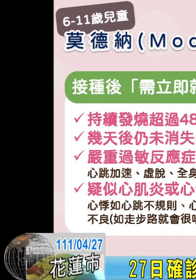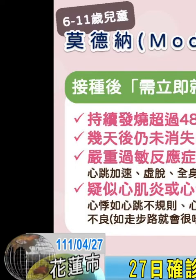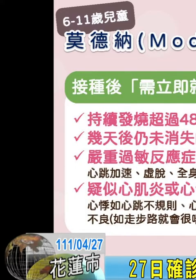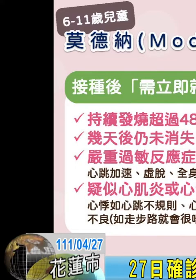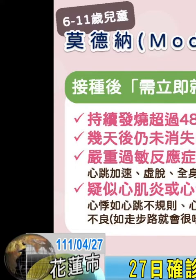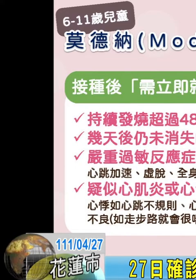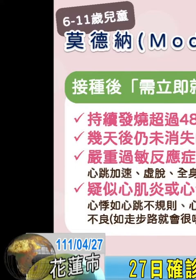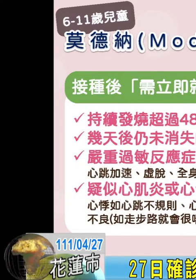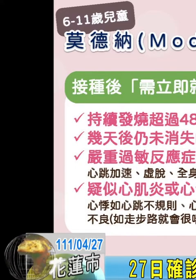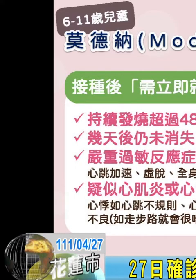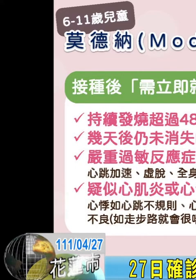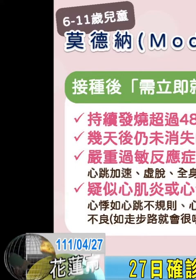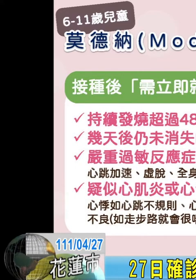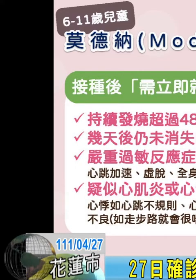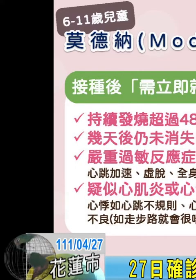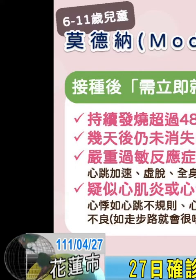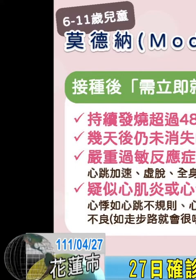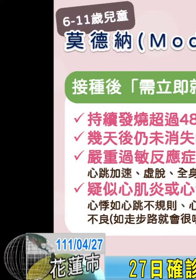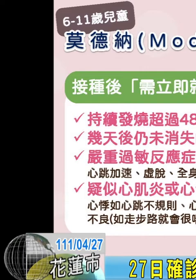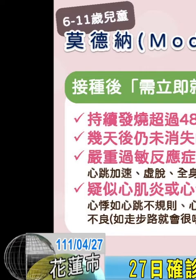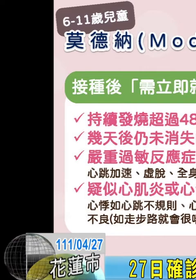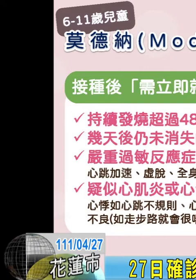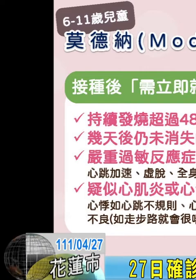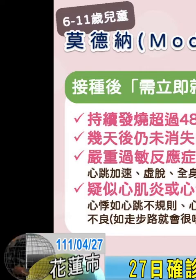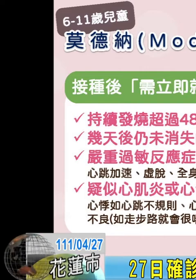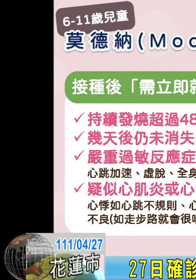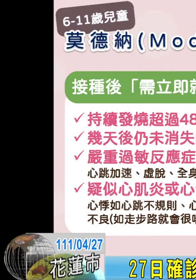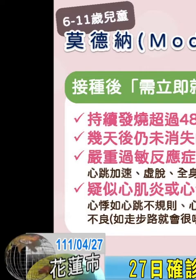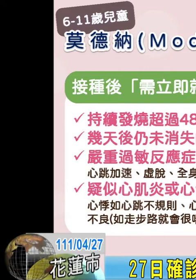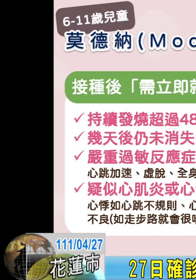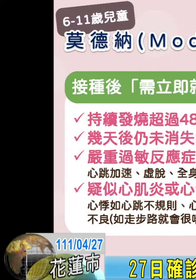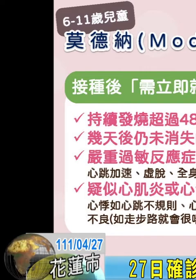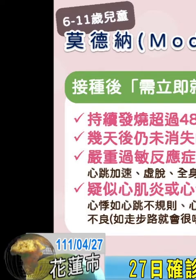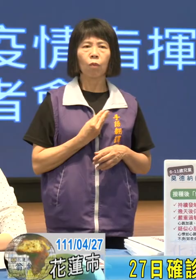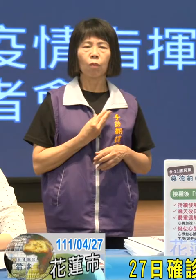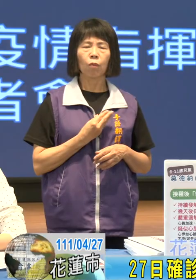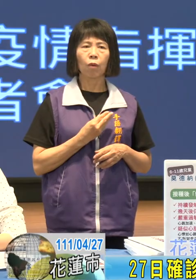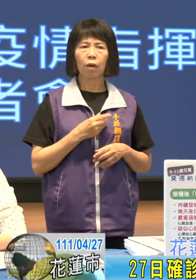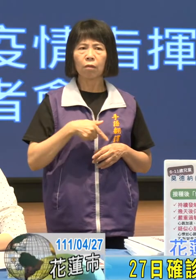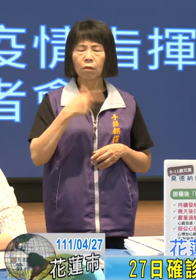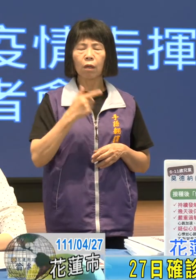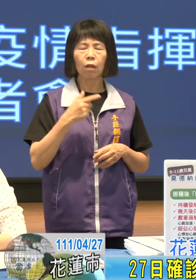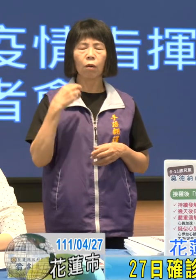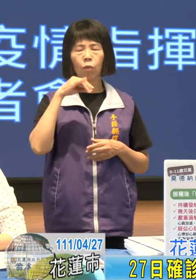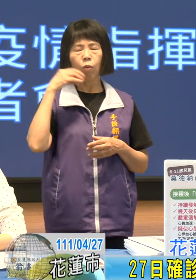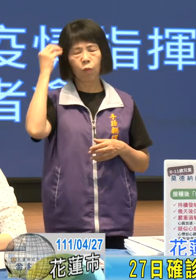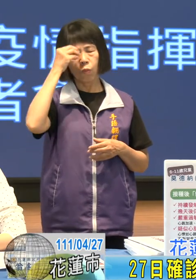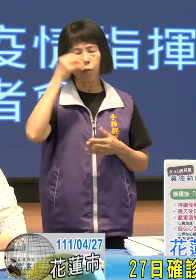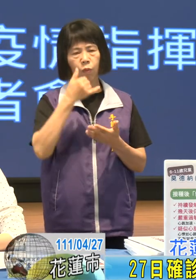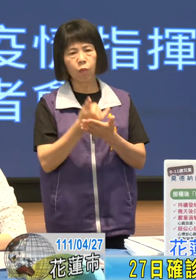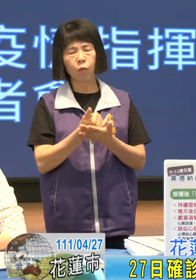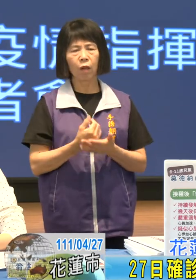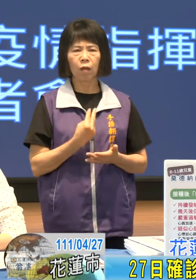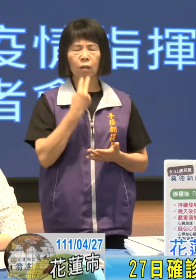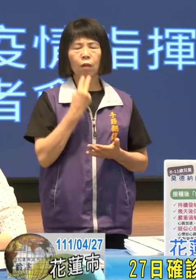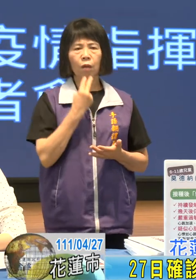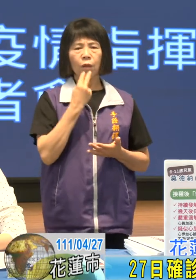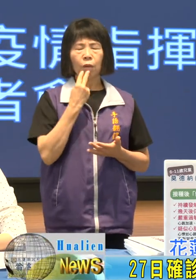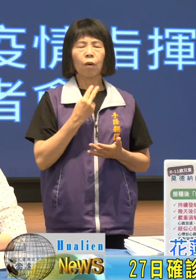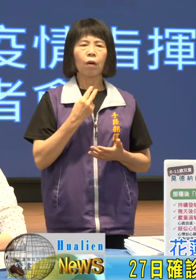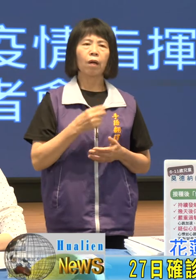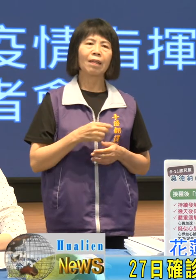或不舒服的感觉，甚至他走走路就会心跳很快，甚至会昏倒啊、呼吸急促，这些